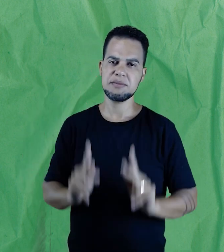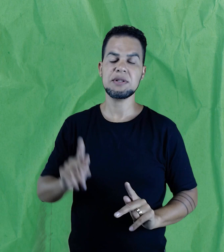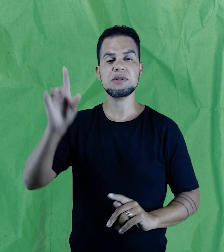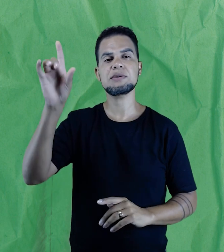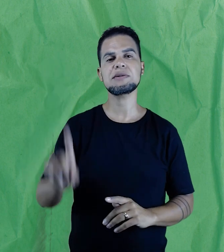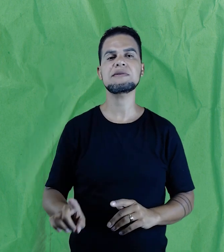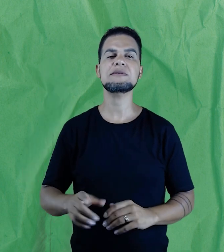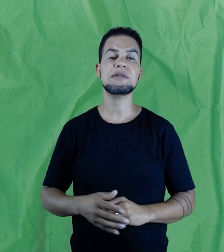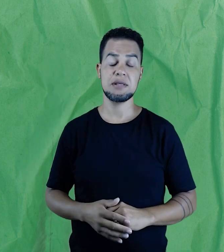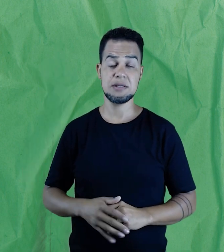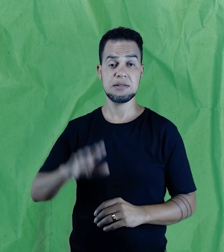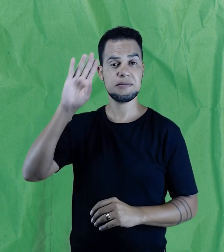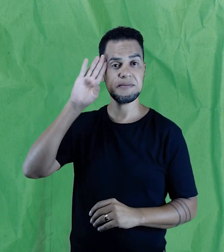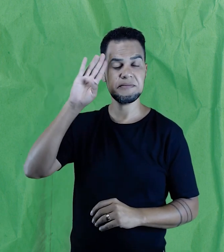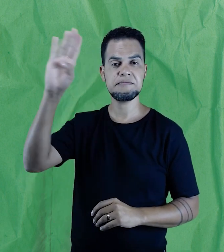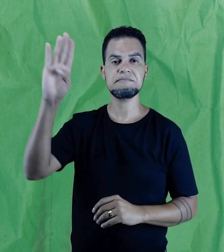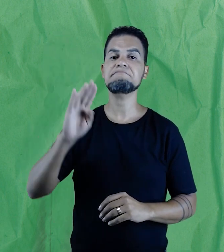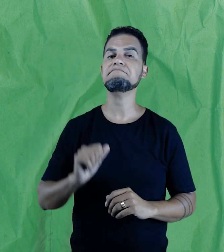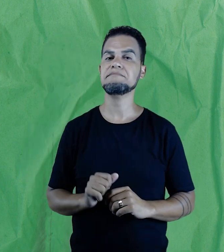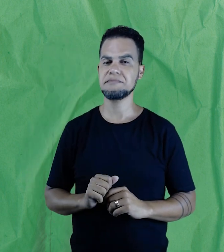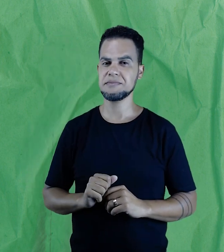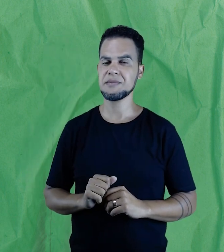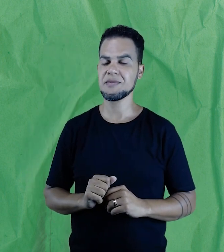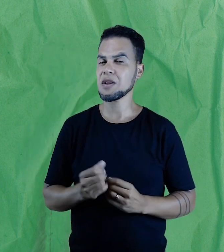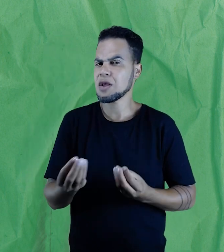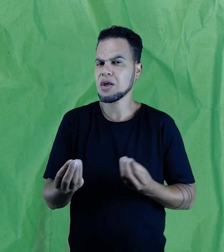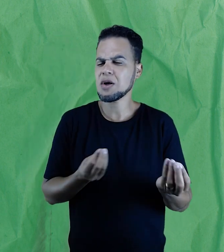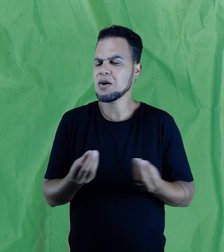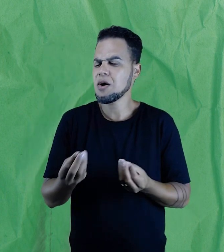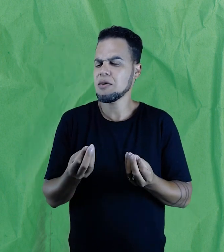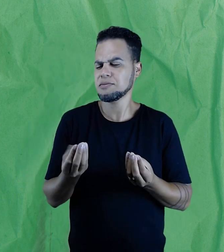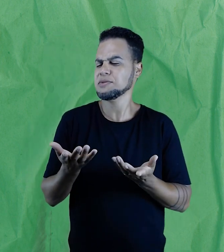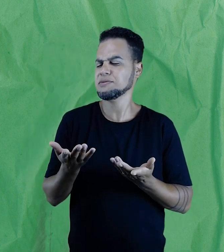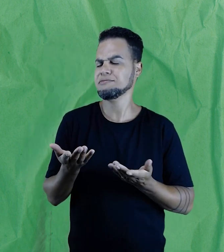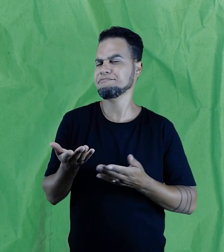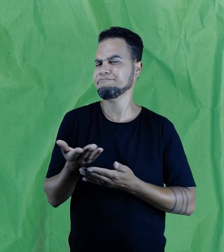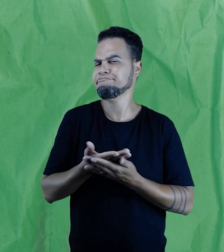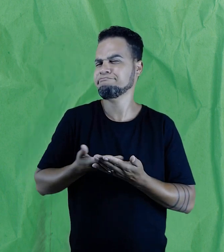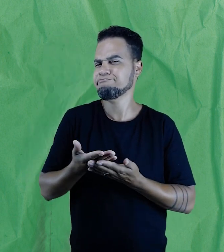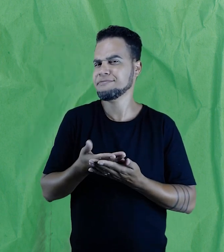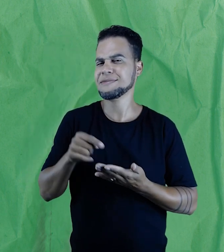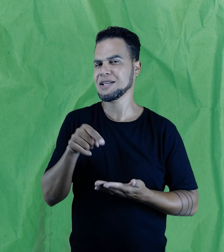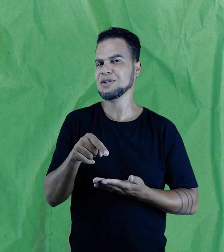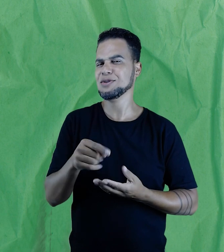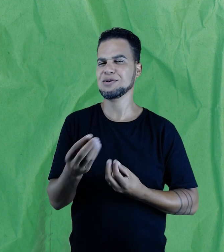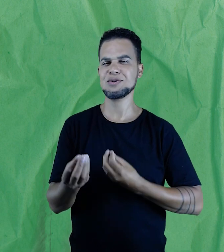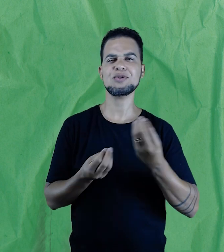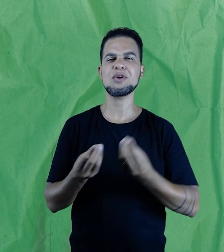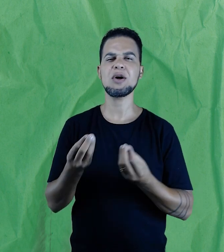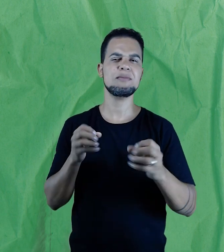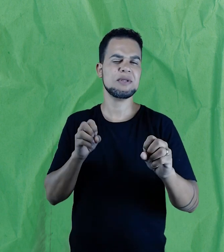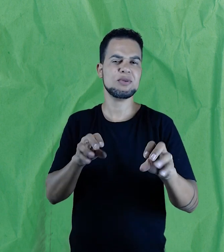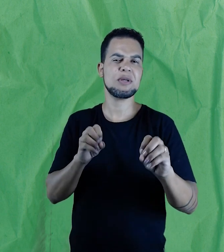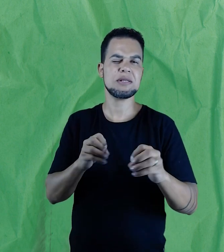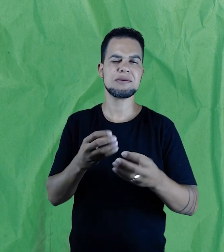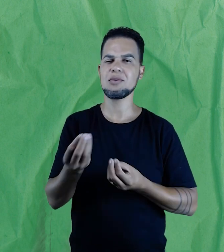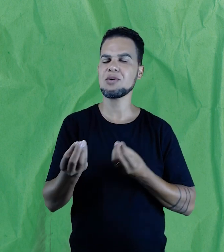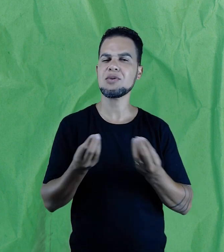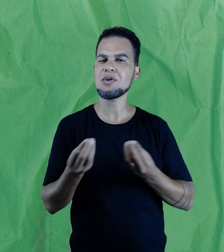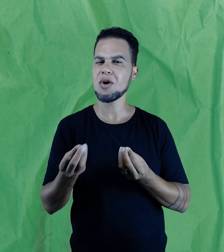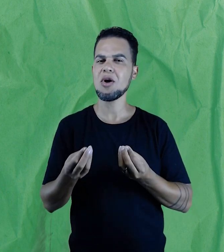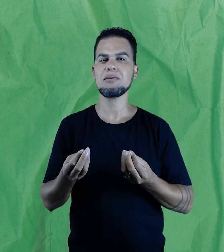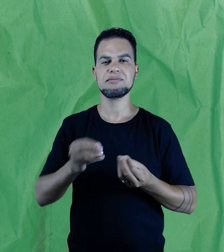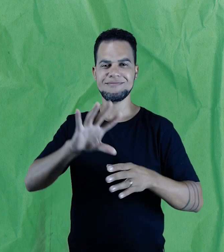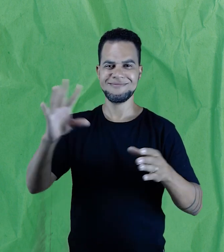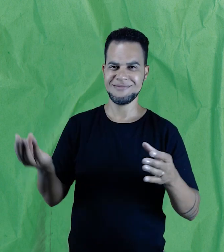com deficiência e principalmente, né, como tratar isso, como tratar a educação, como